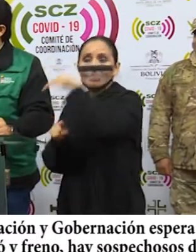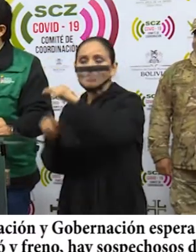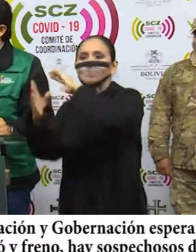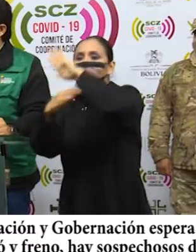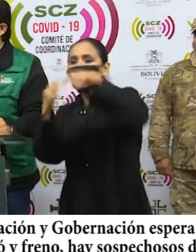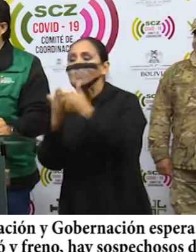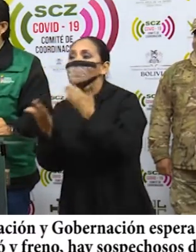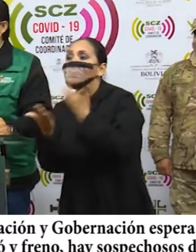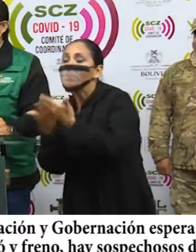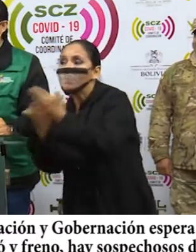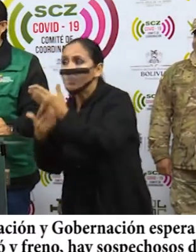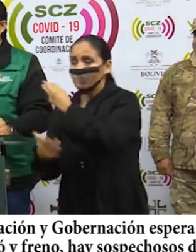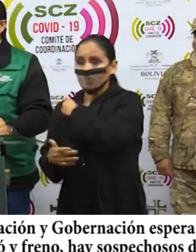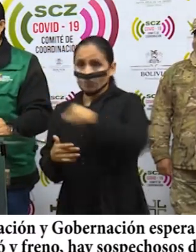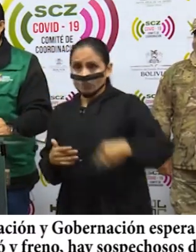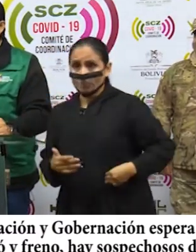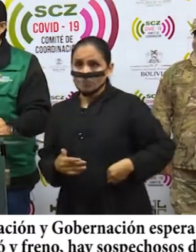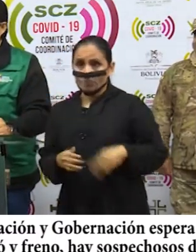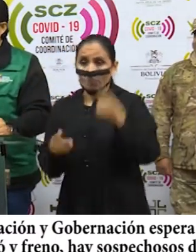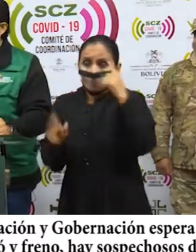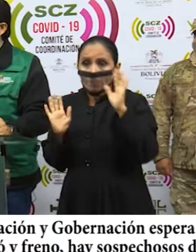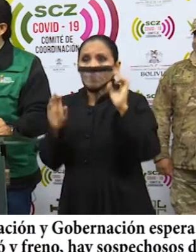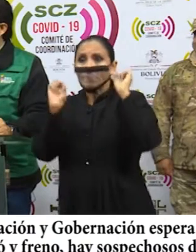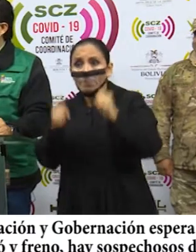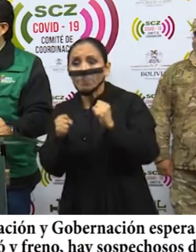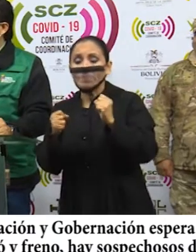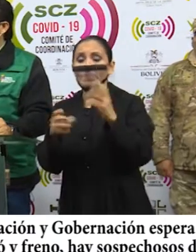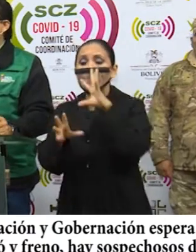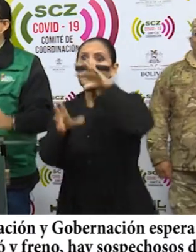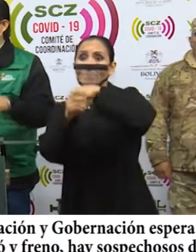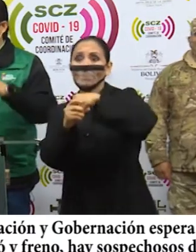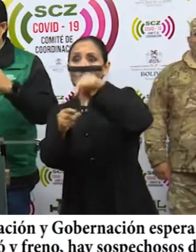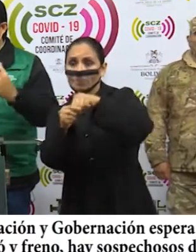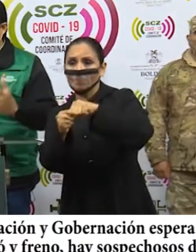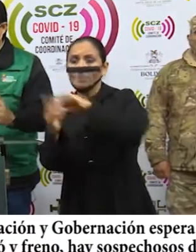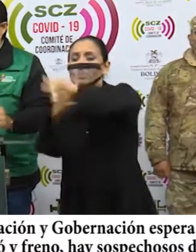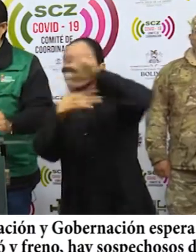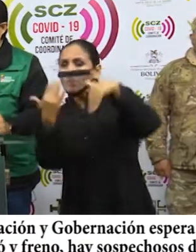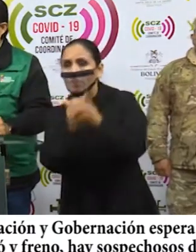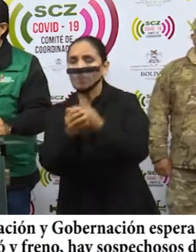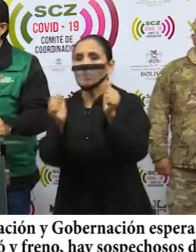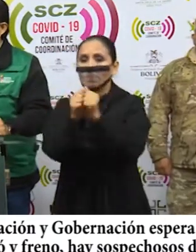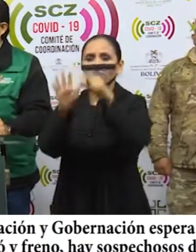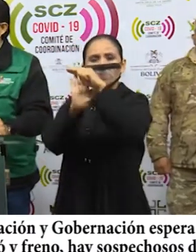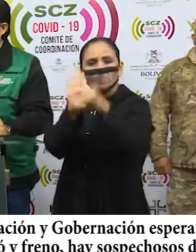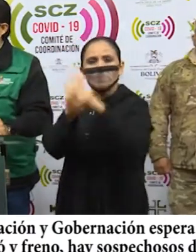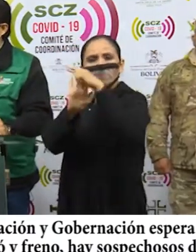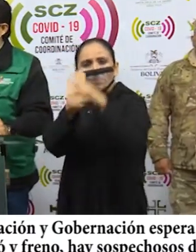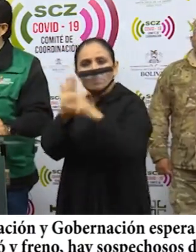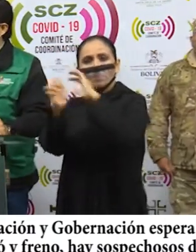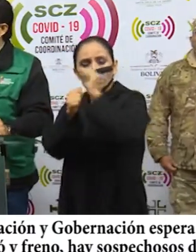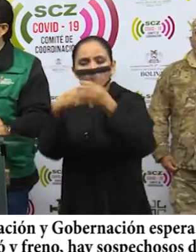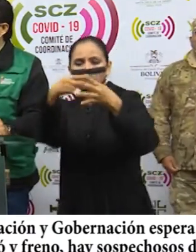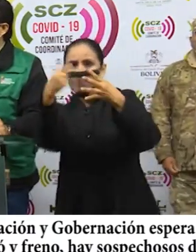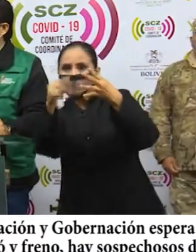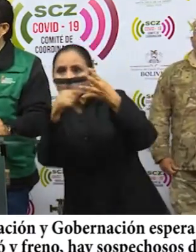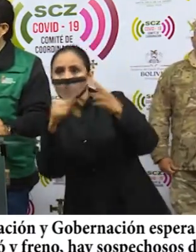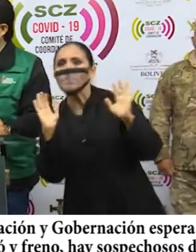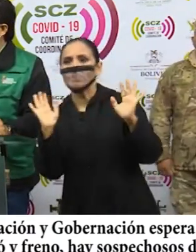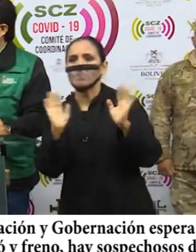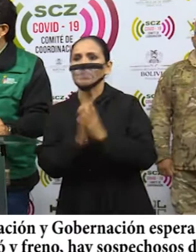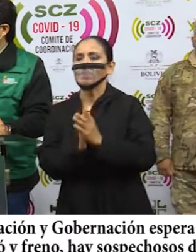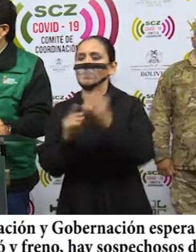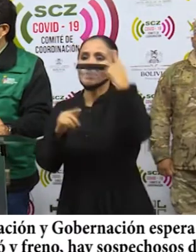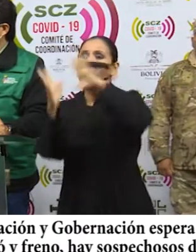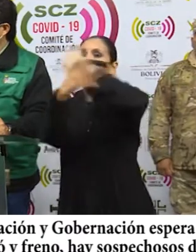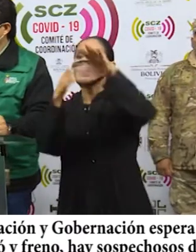recibir todas las propuestas municipales para implementar las medidas con todas las normativas de bioseguridad que se debe implementar a